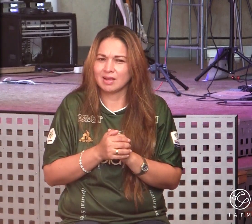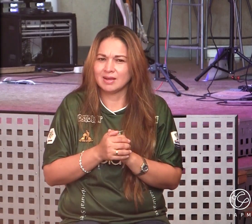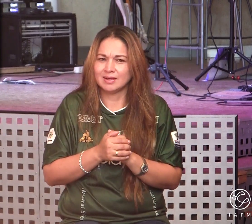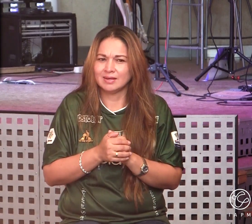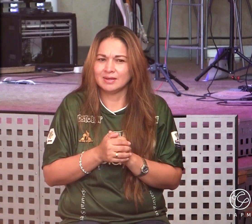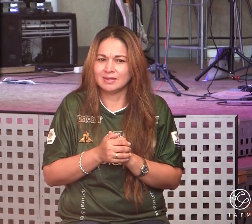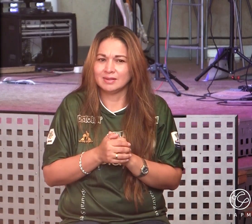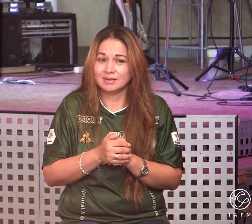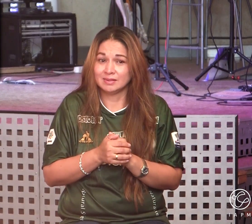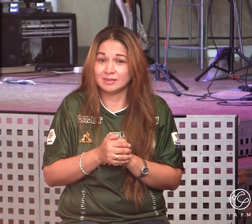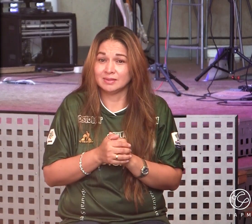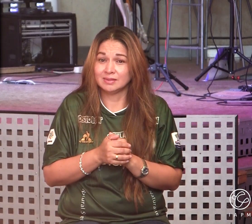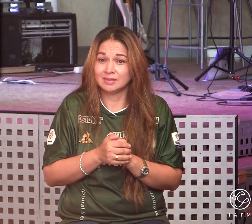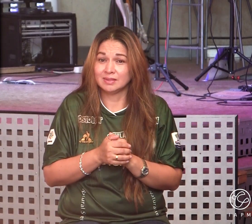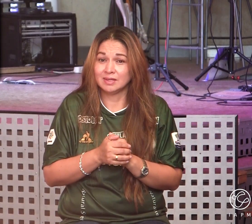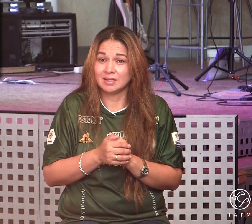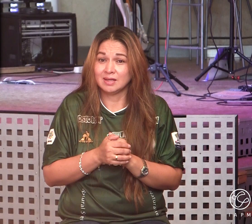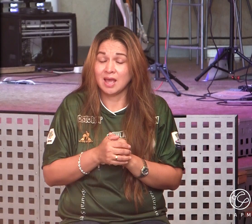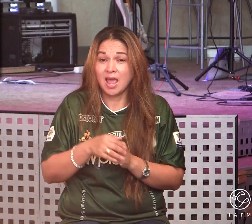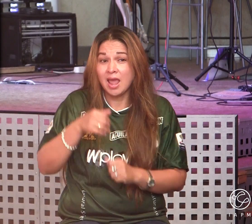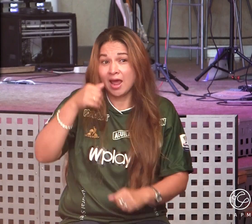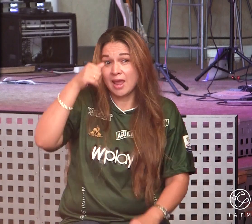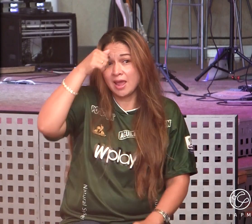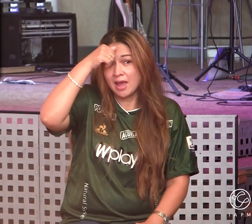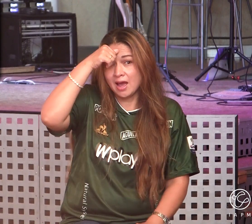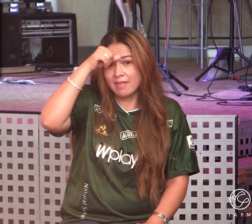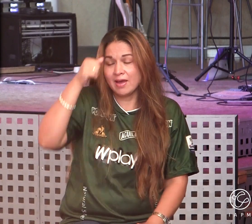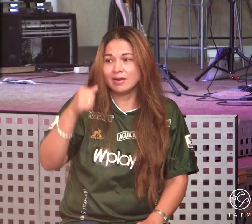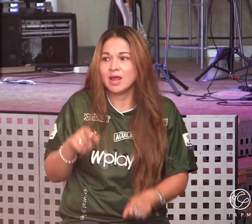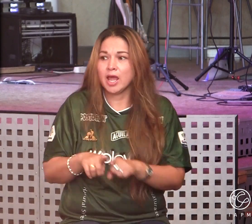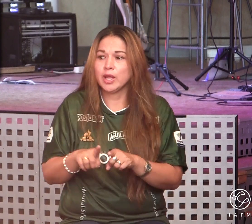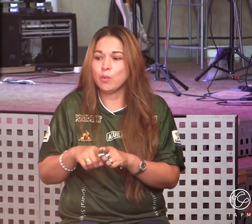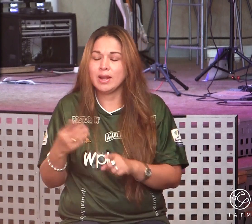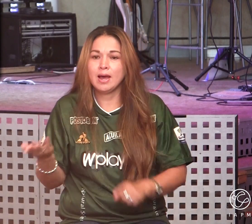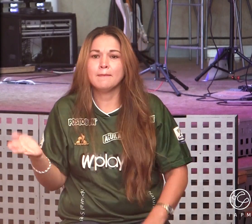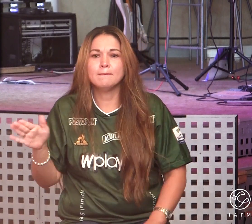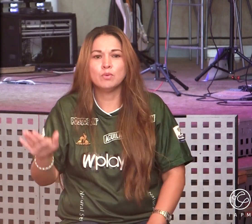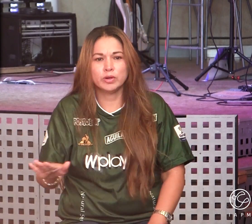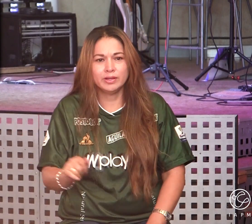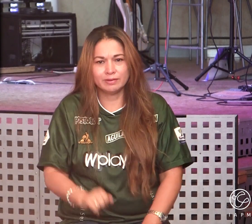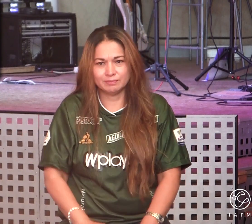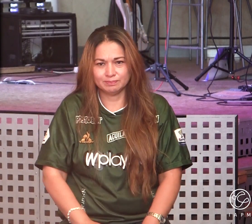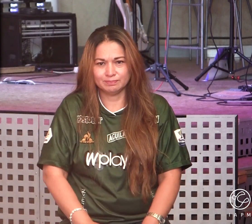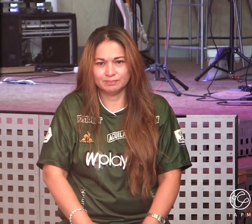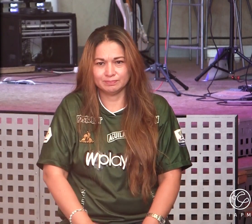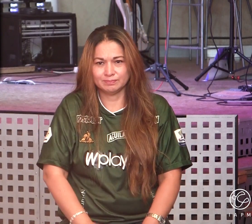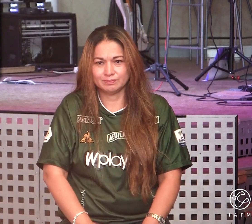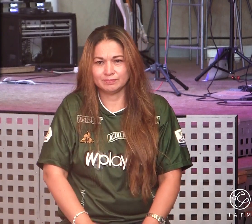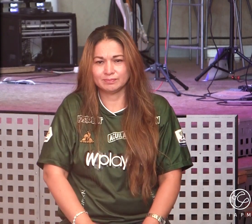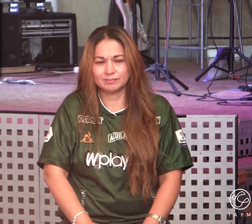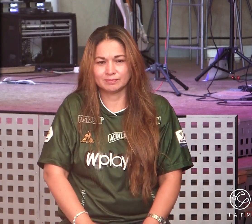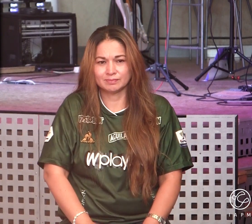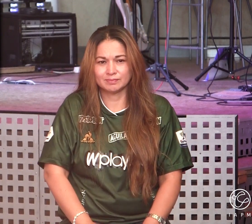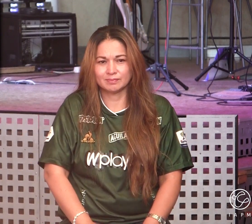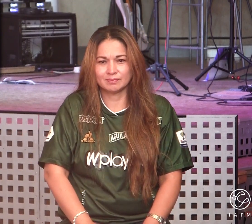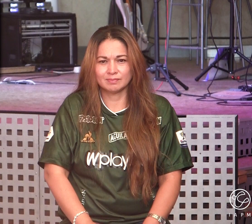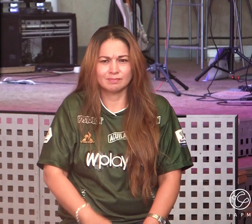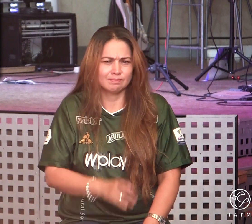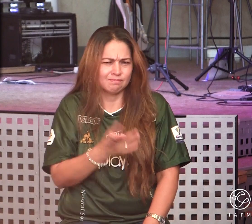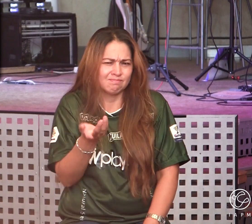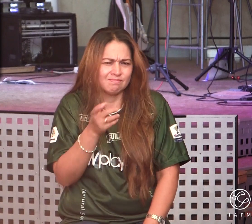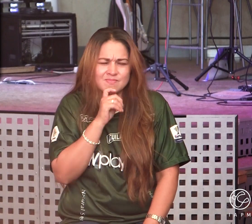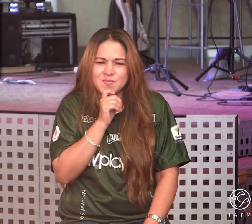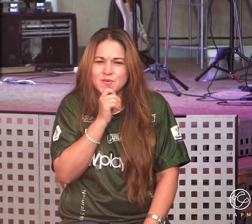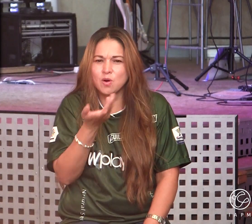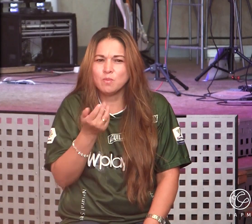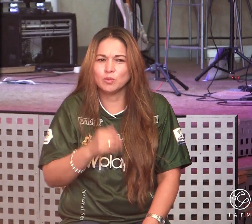morirse, si tú entiendes bien que morirse es solamente una fase del estar muerto, es solamente una expresión,